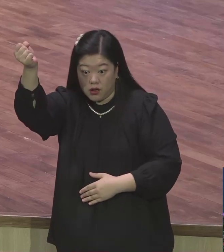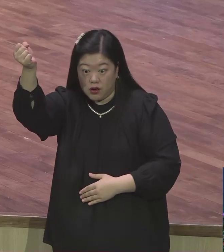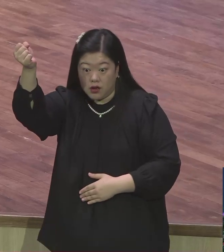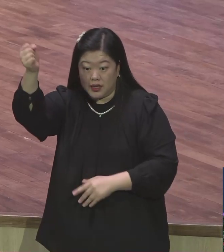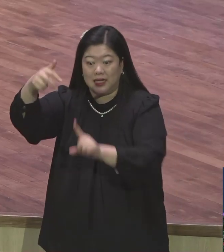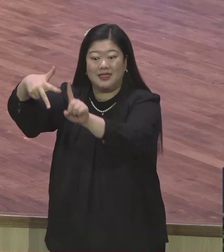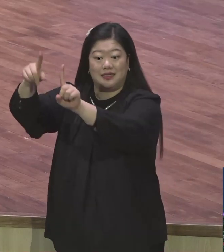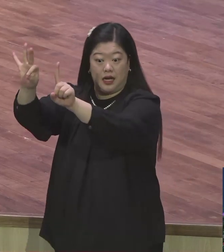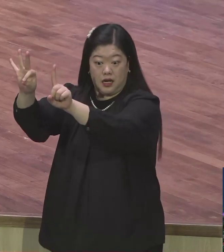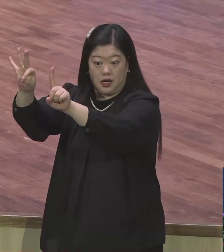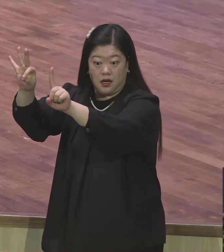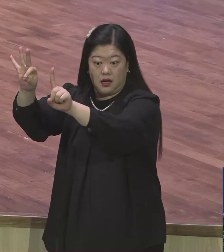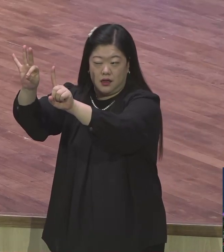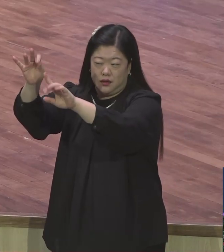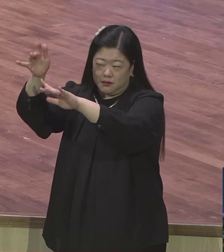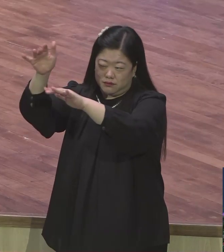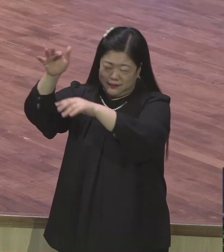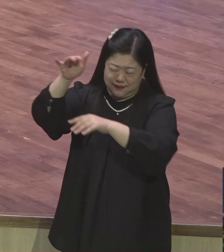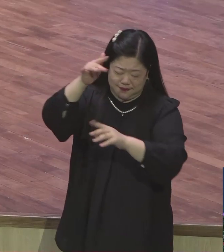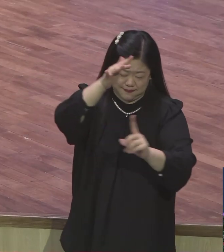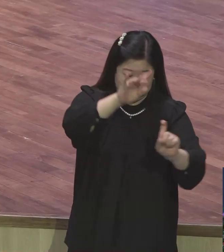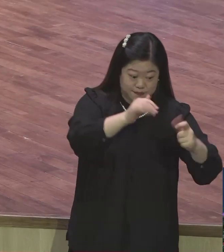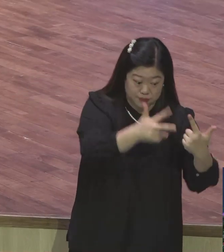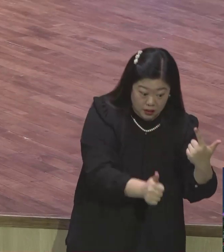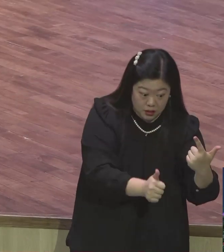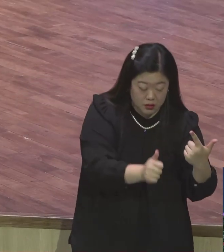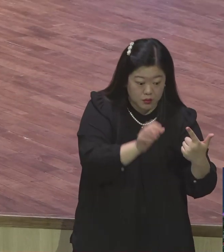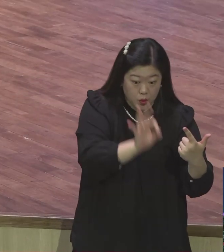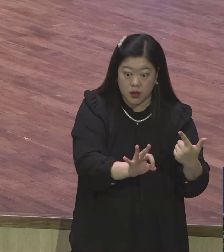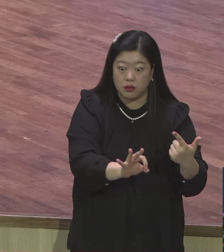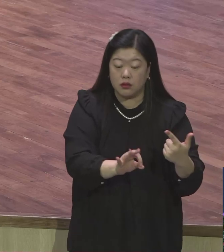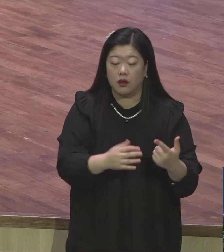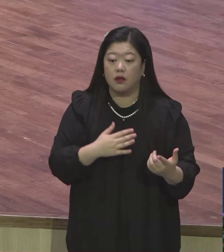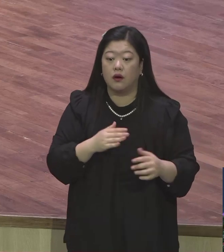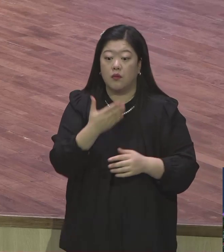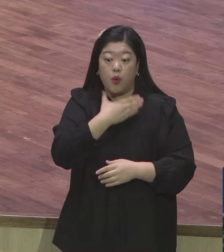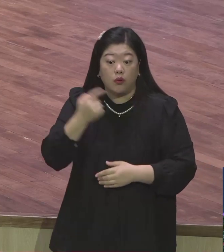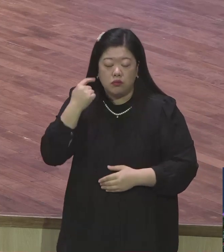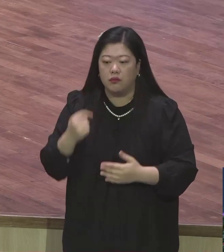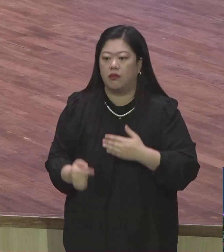마무리하고 있습니다. 하나님의 복음이 나의 복음이 되었다.